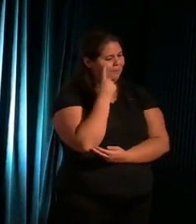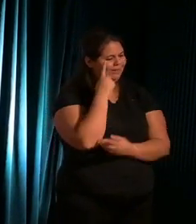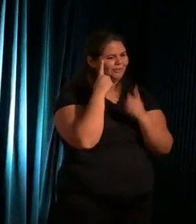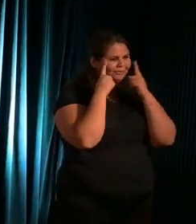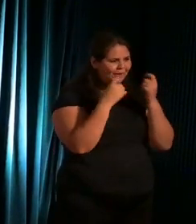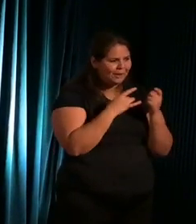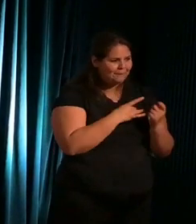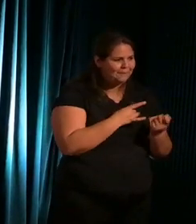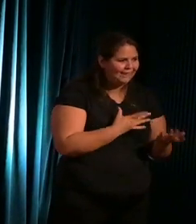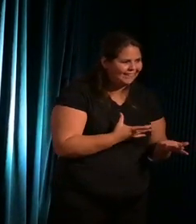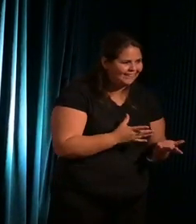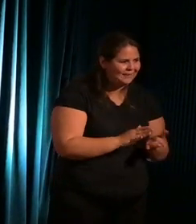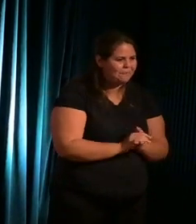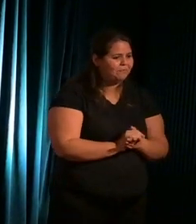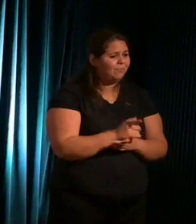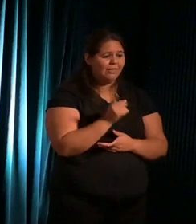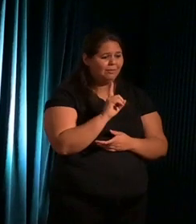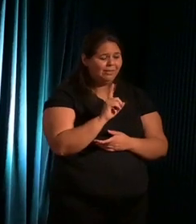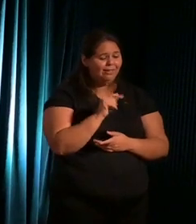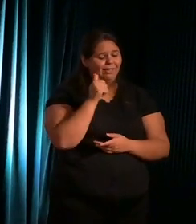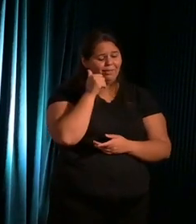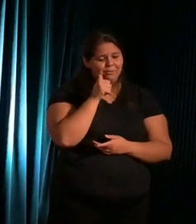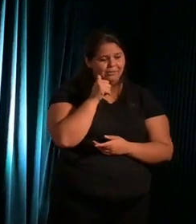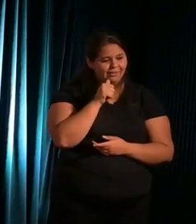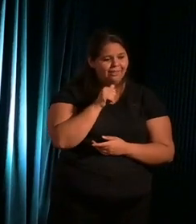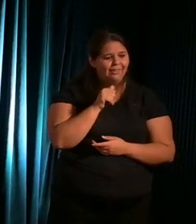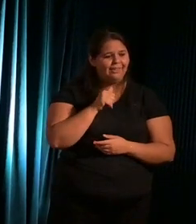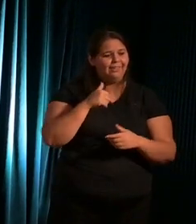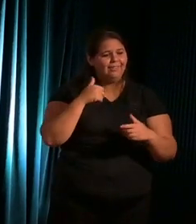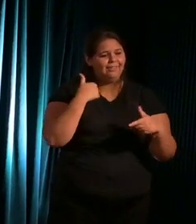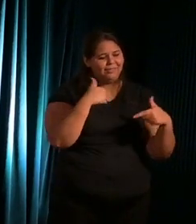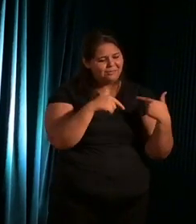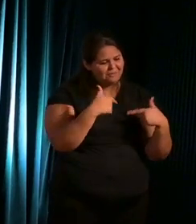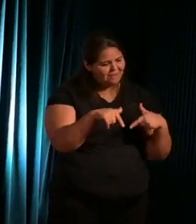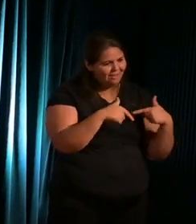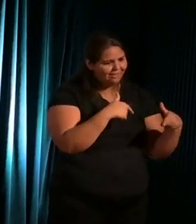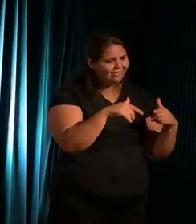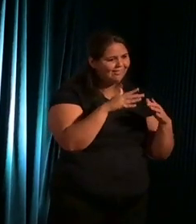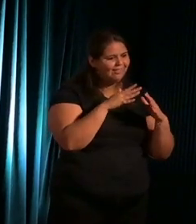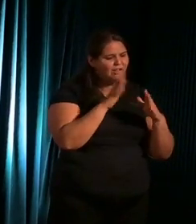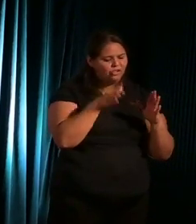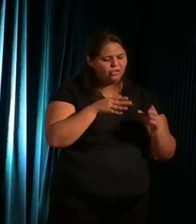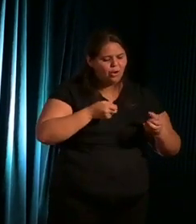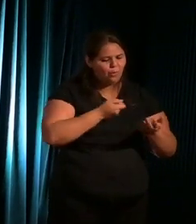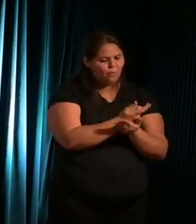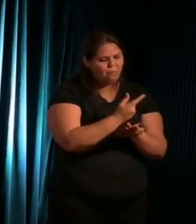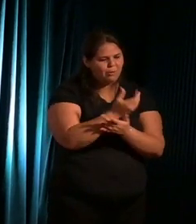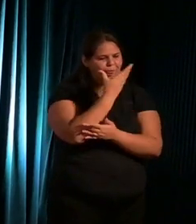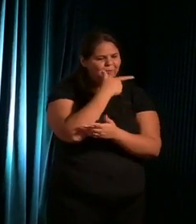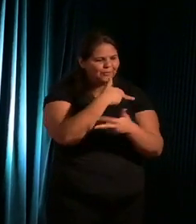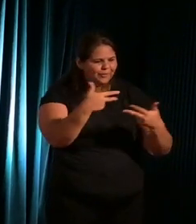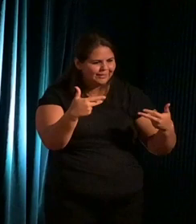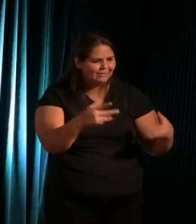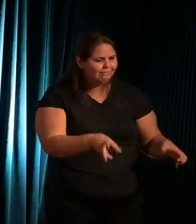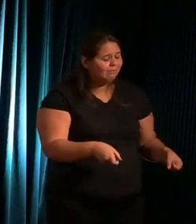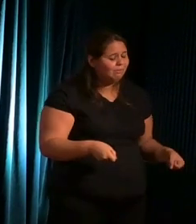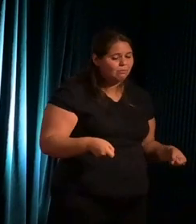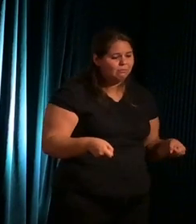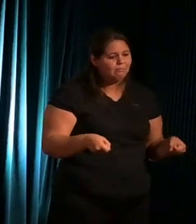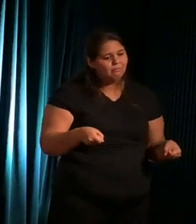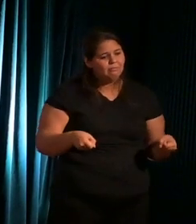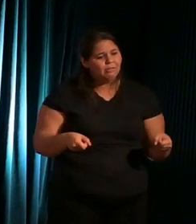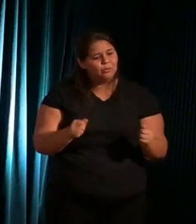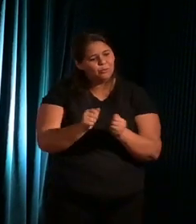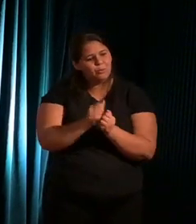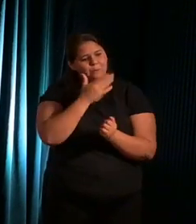Não era. Era uma dona de casa que tinha feito a sua feira e que ia com o